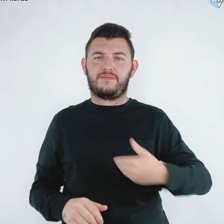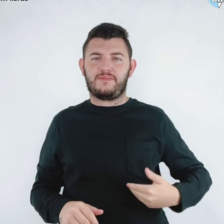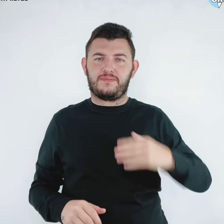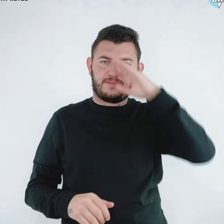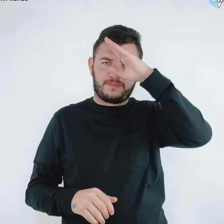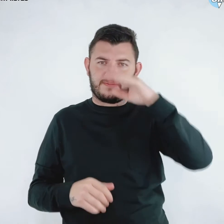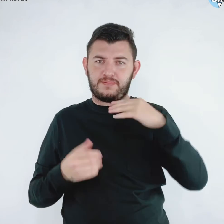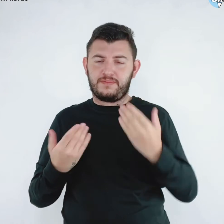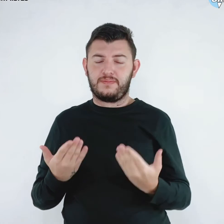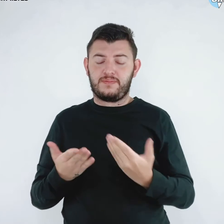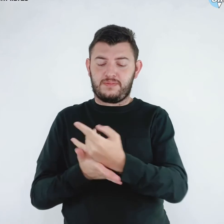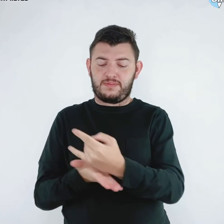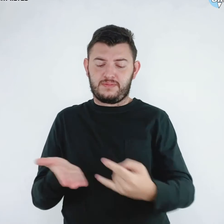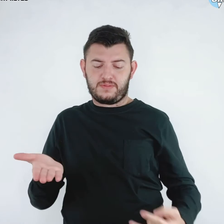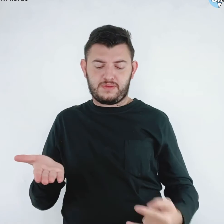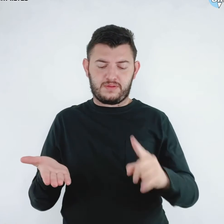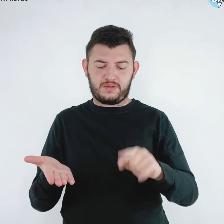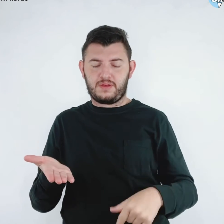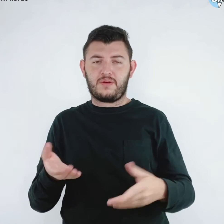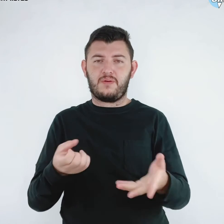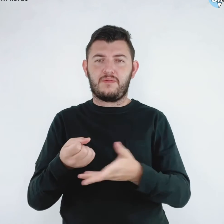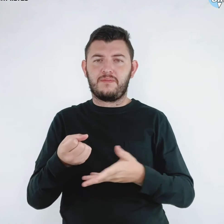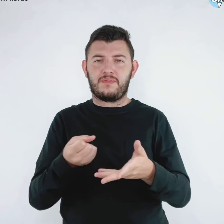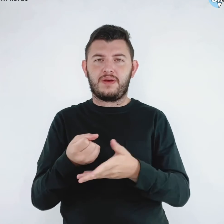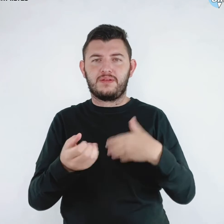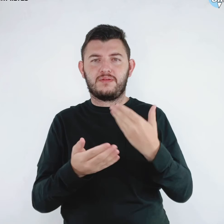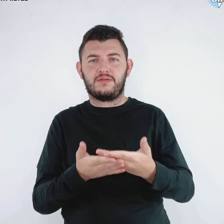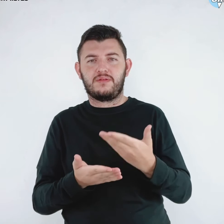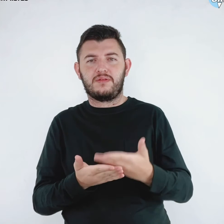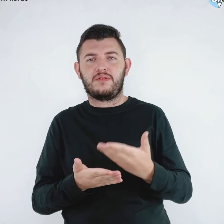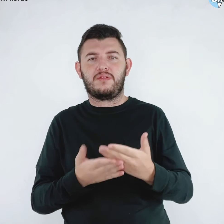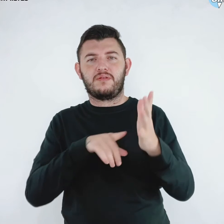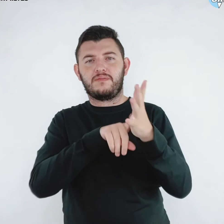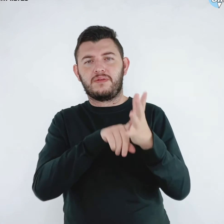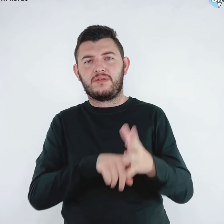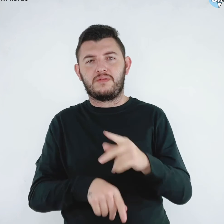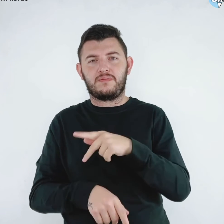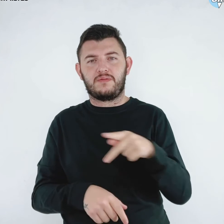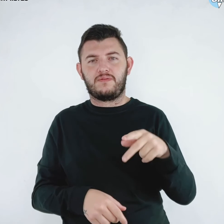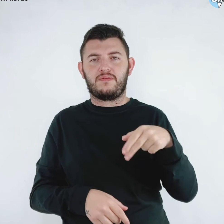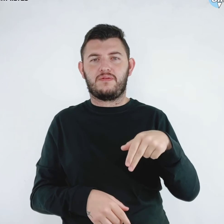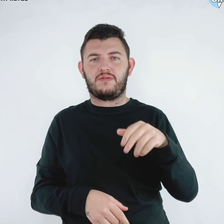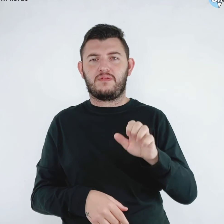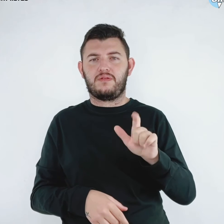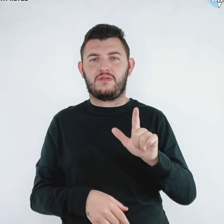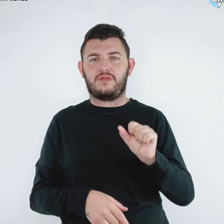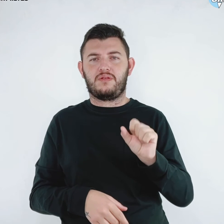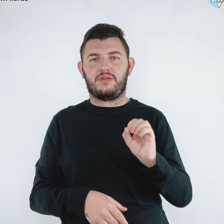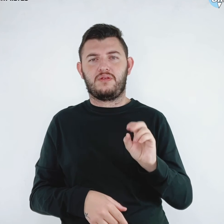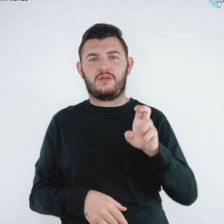A nota se baseia nos resultados do estudo do professor Nelson Amaral e mostra